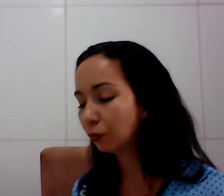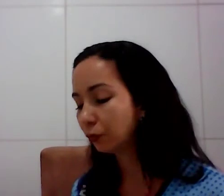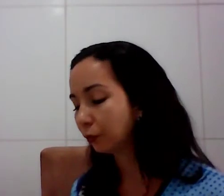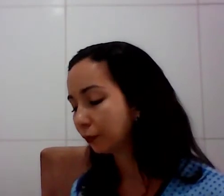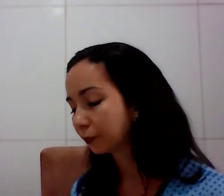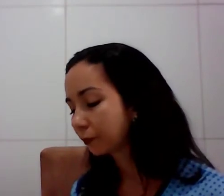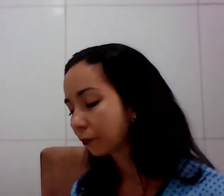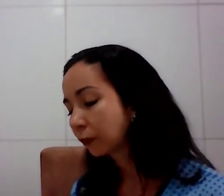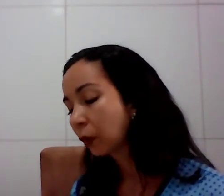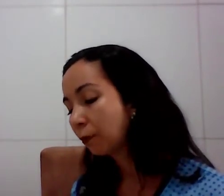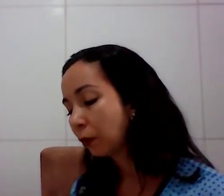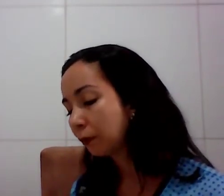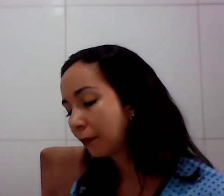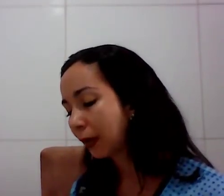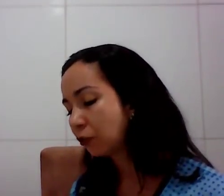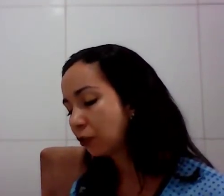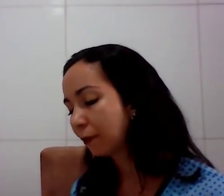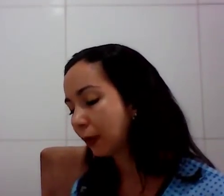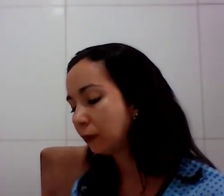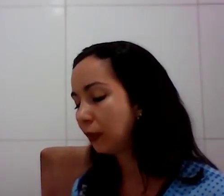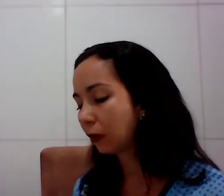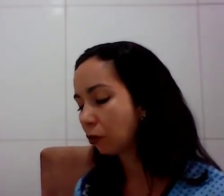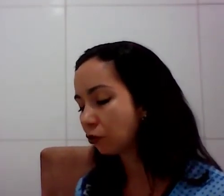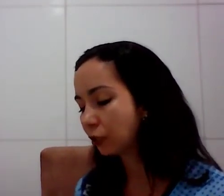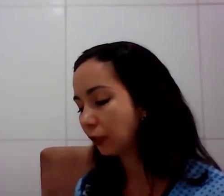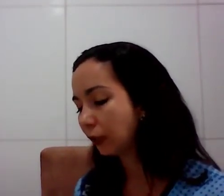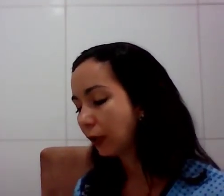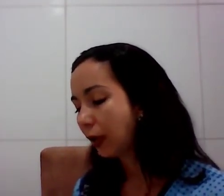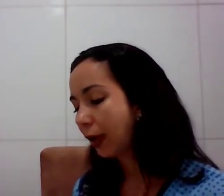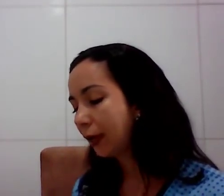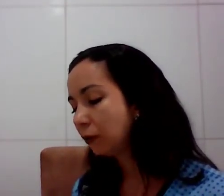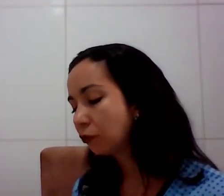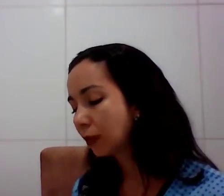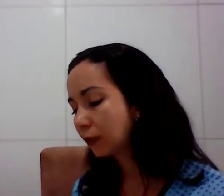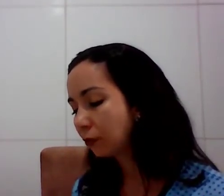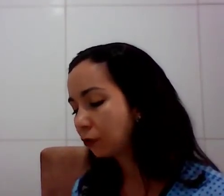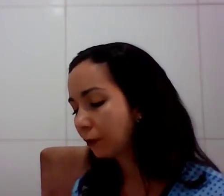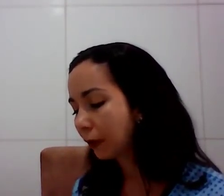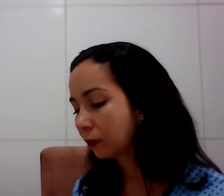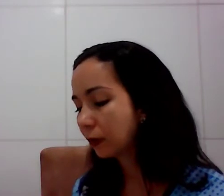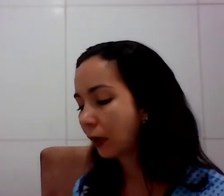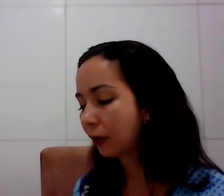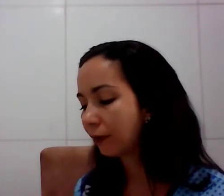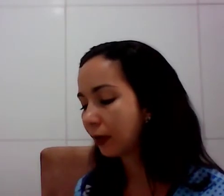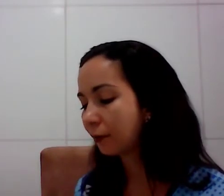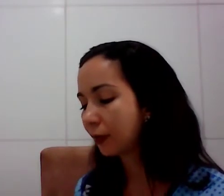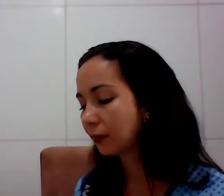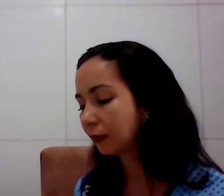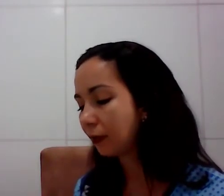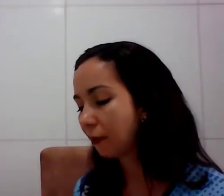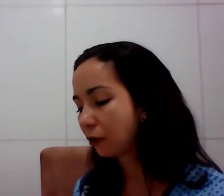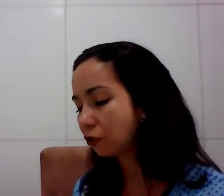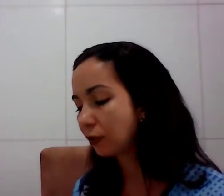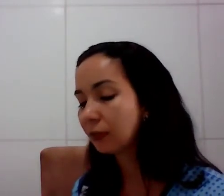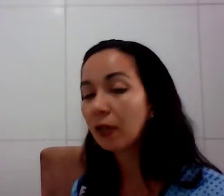1941 por um padre chamado de Agostini. Além dos desenhos de mãos, a caverna apresenta imagens de